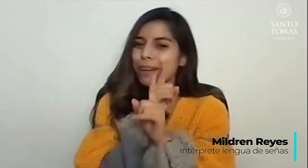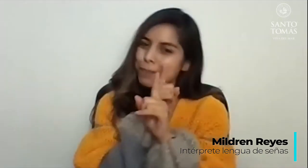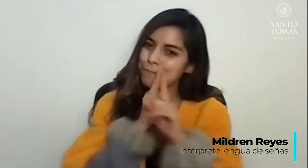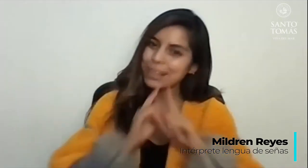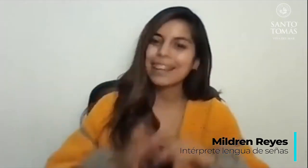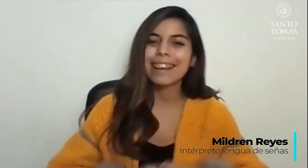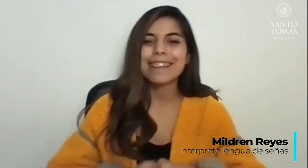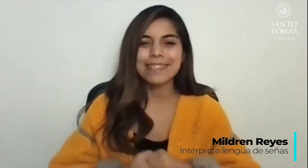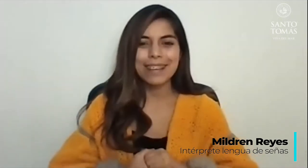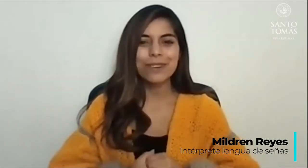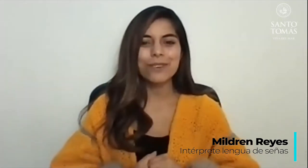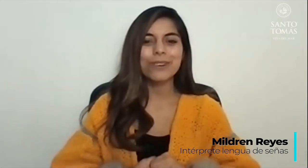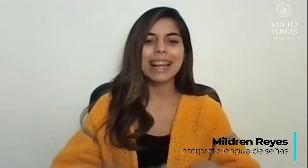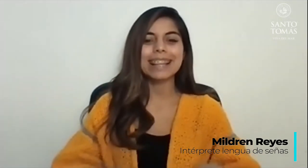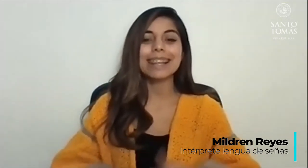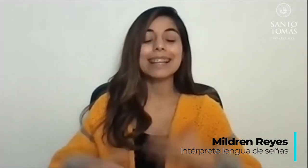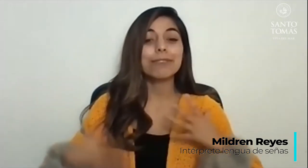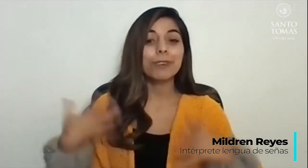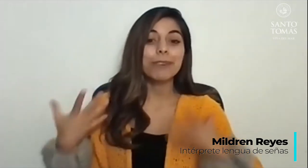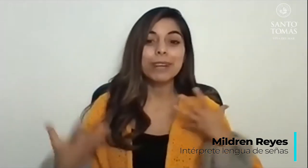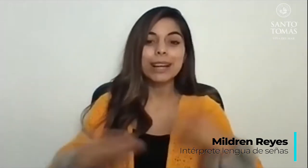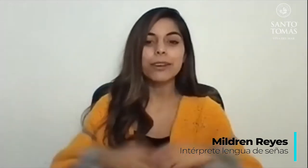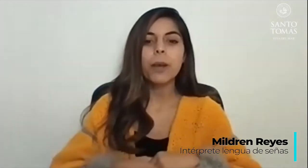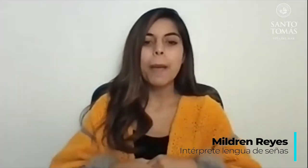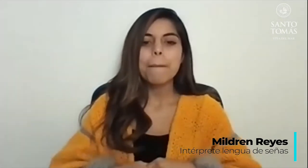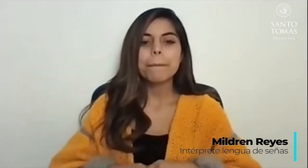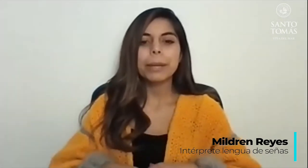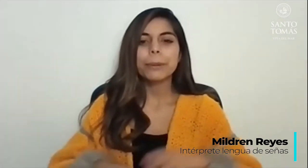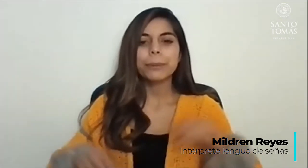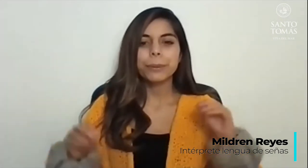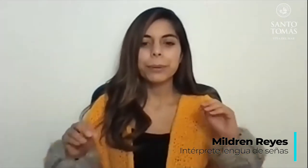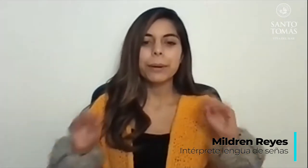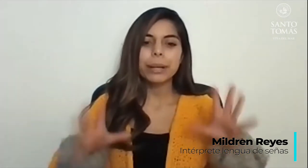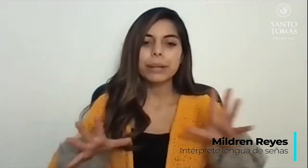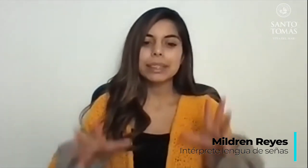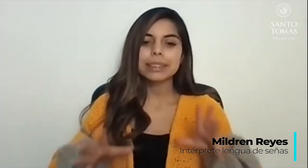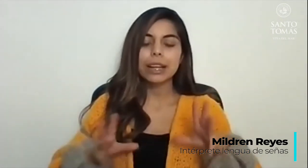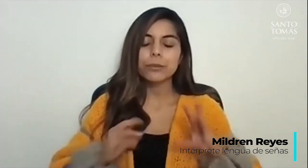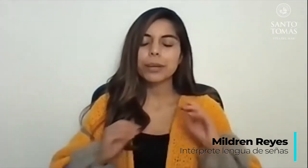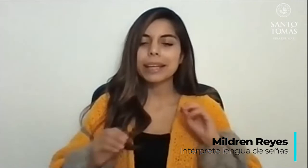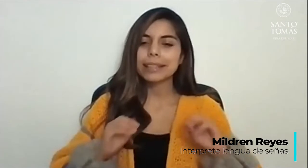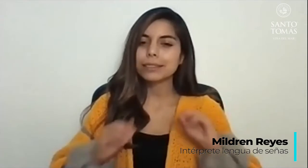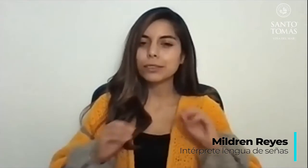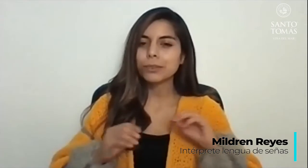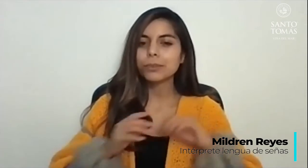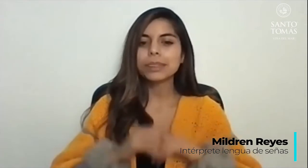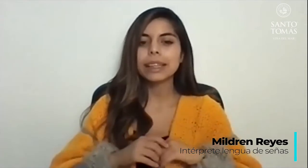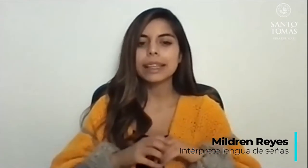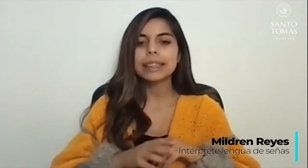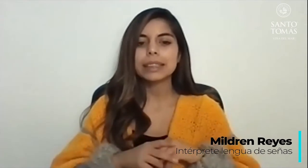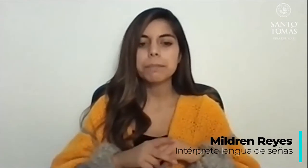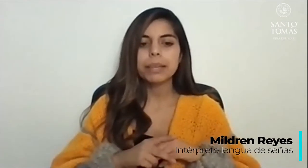a verme, querían seguir con la Natalie y el vocabulario, pero yo ahora voy a hacer algunos ejercicios con ustedes y